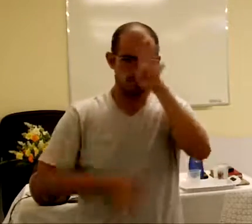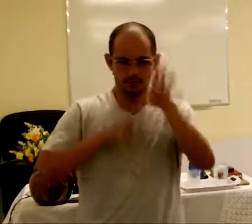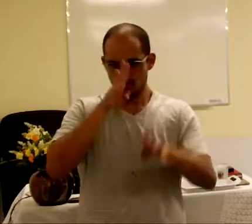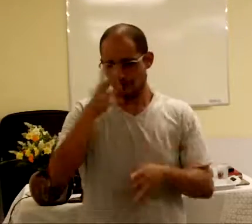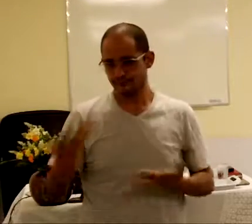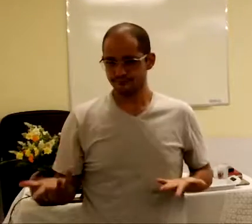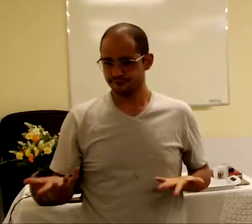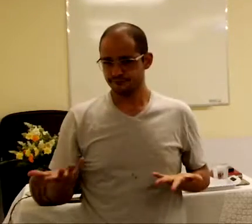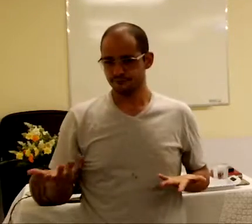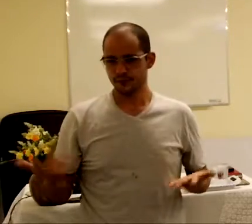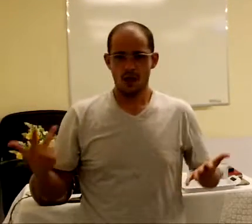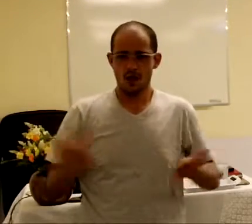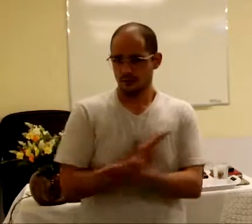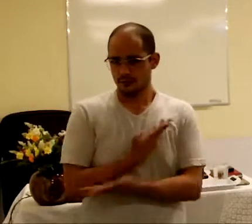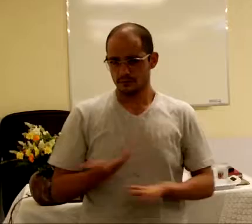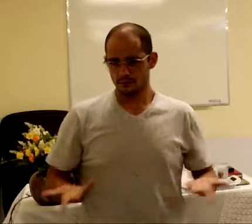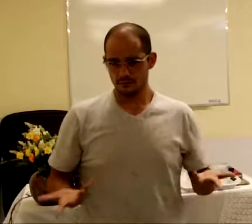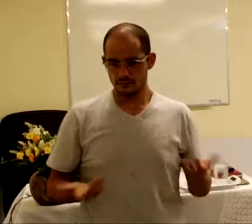Ao acaso? Né?